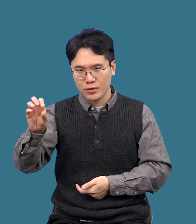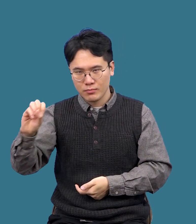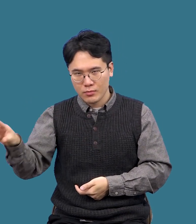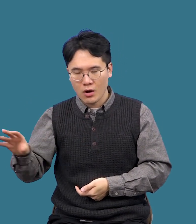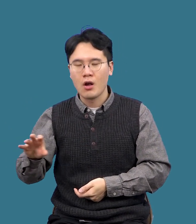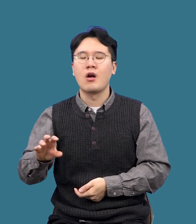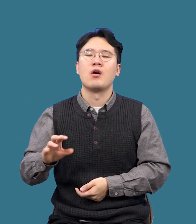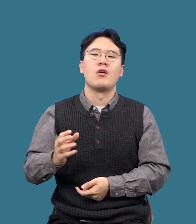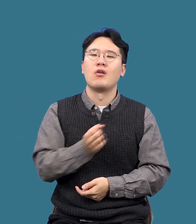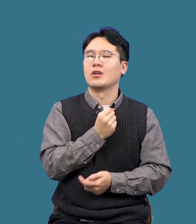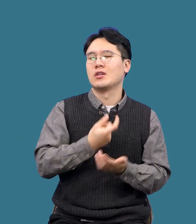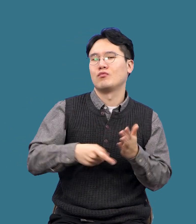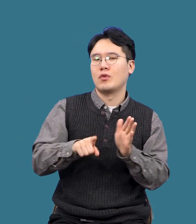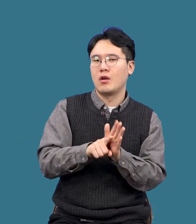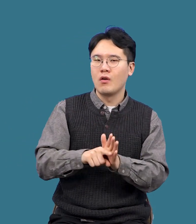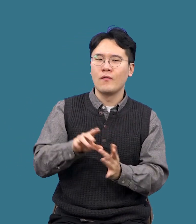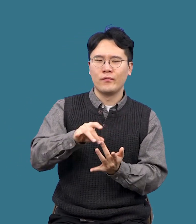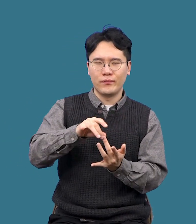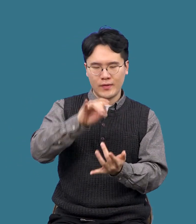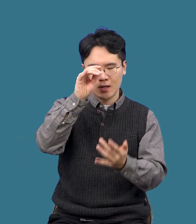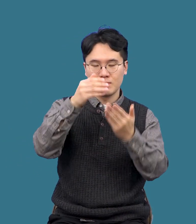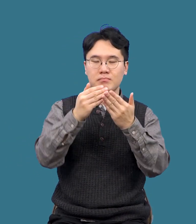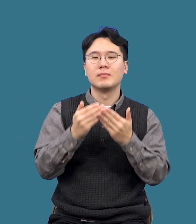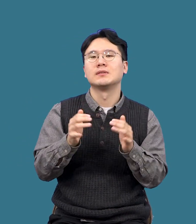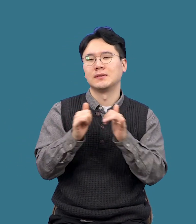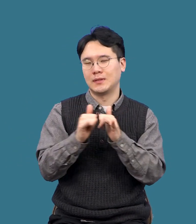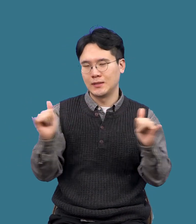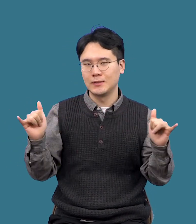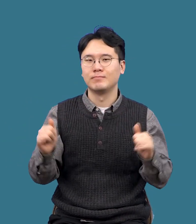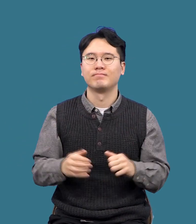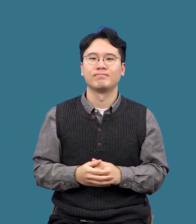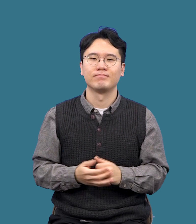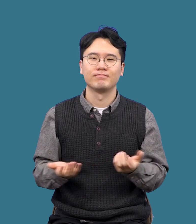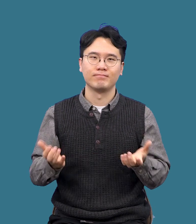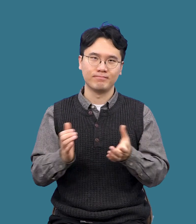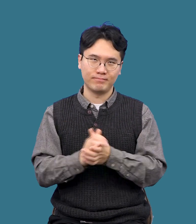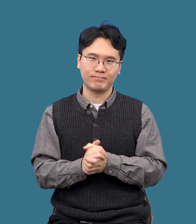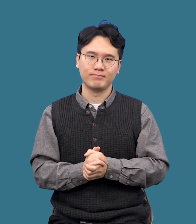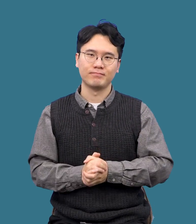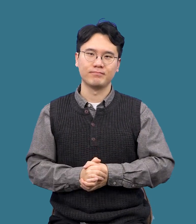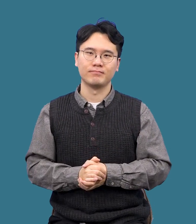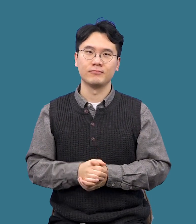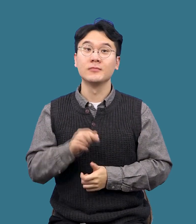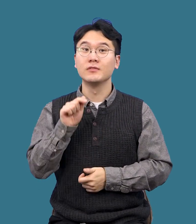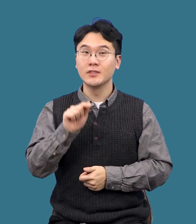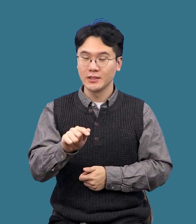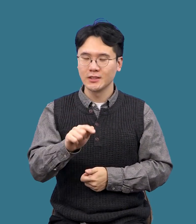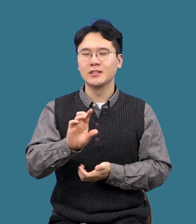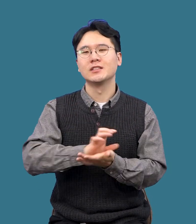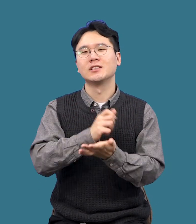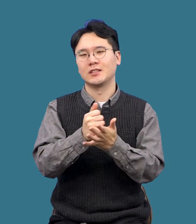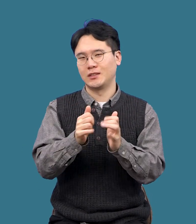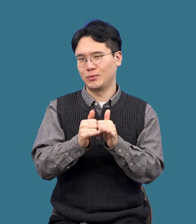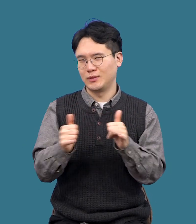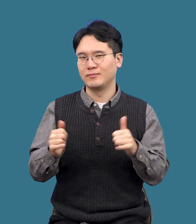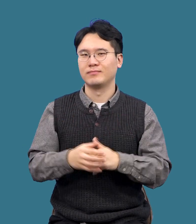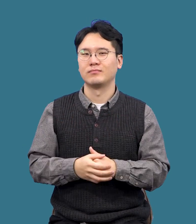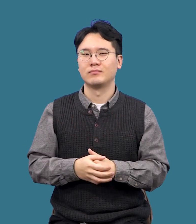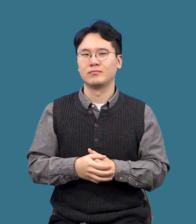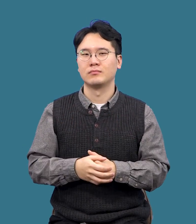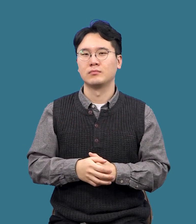위하여 택하심을 받은 자들. 아멘. 그게 바로 크리스천이에요. 크리스천은